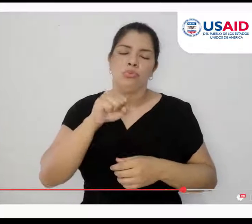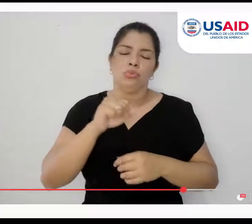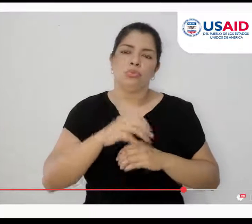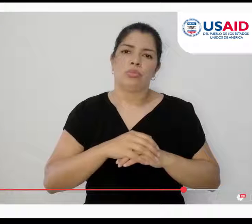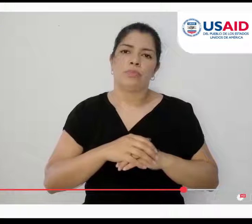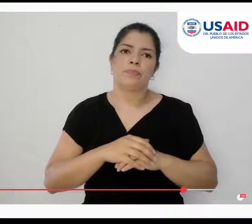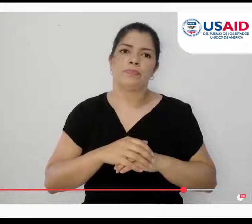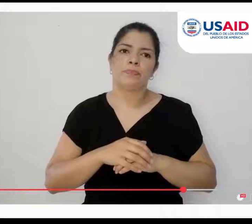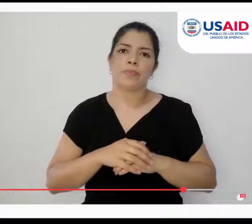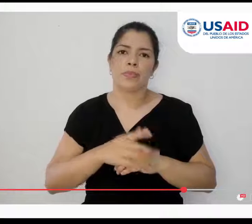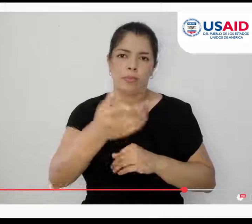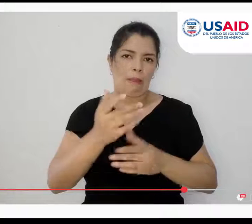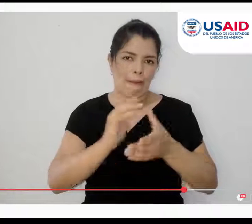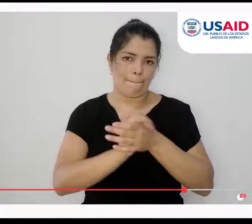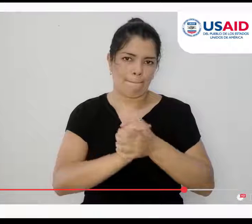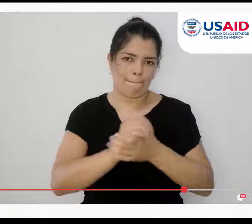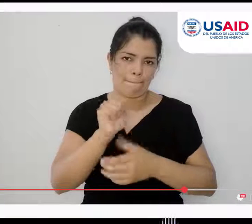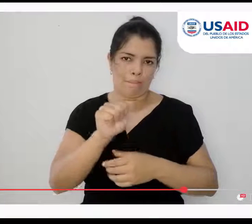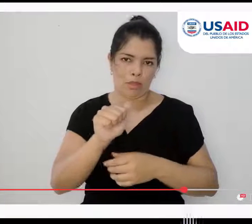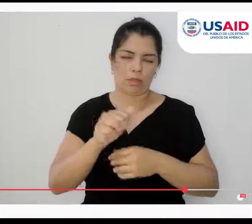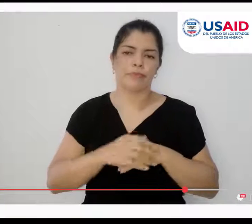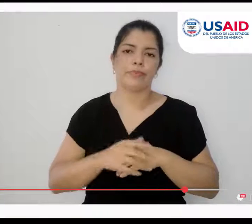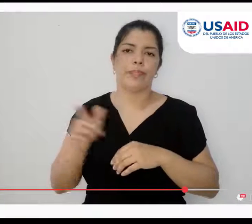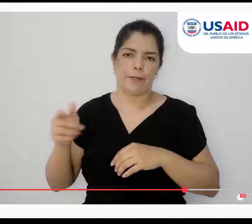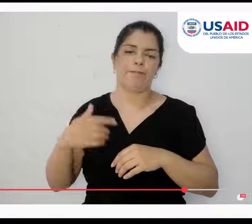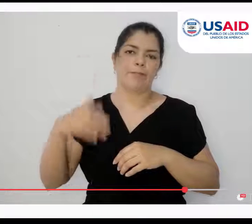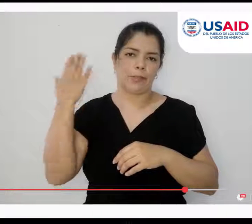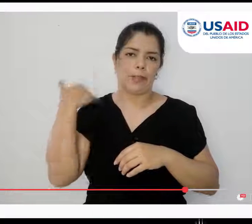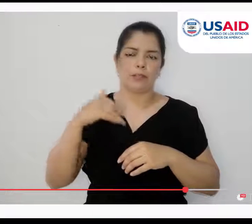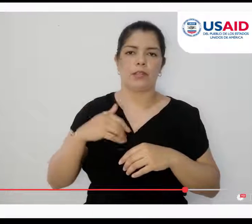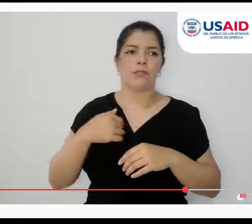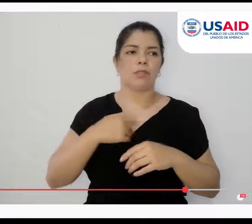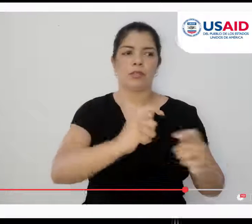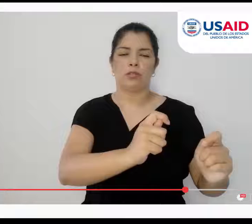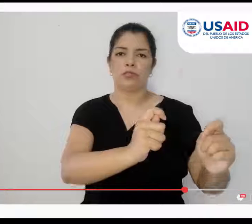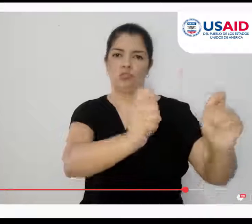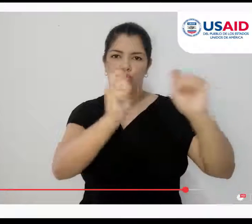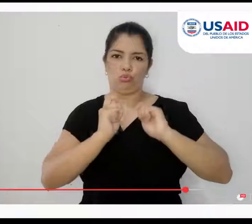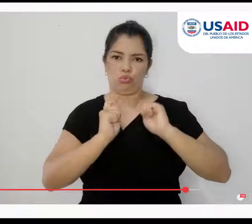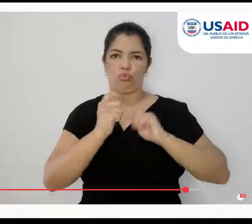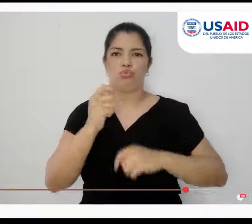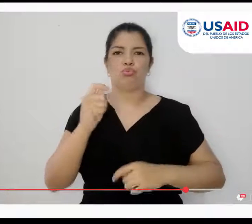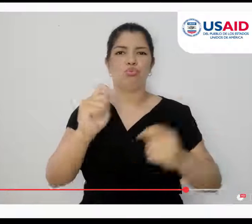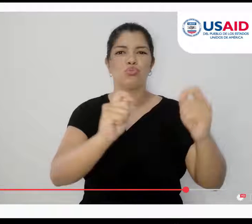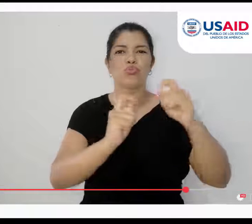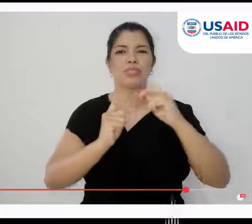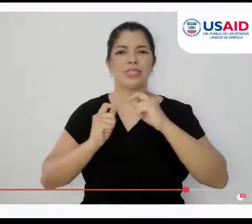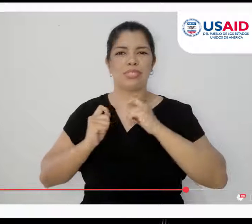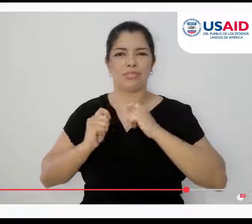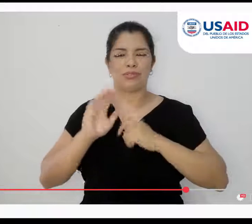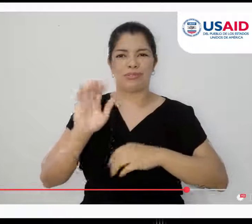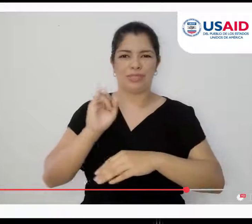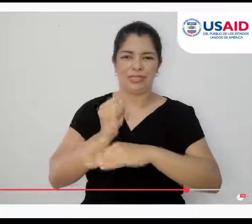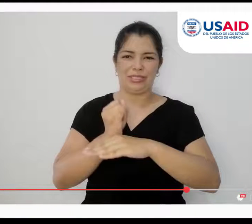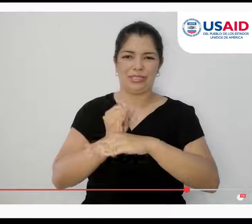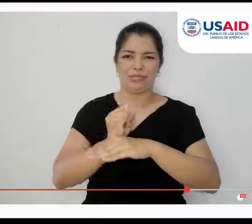ejemplo, experiencia, una amiga cercana tuvo acceso al mejoramiento de vivienda de ISBIMED. En ese momento eran